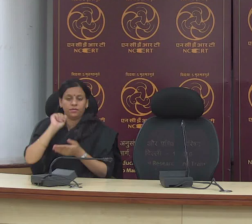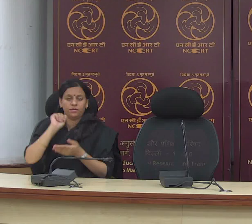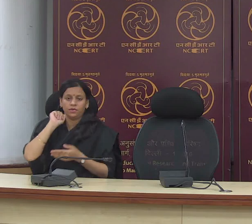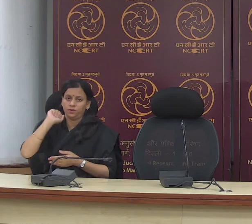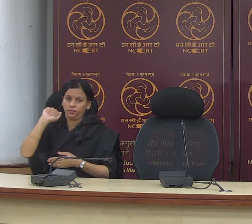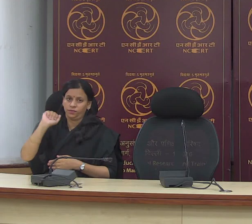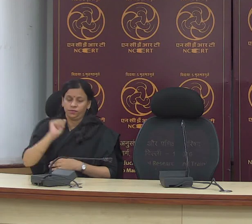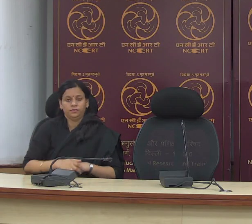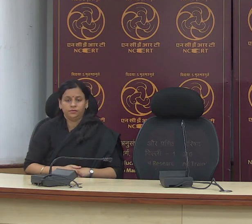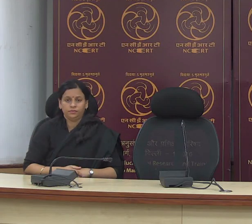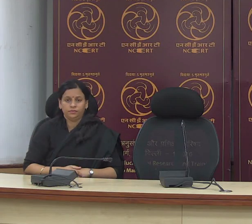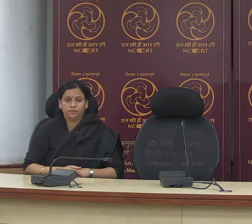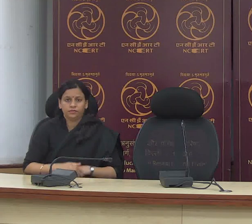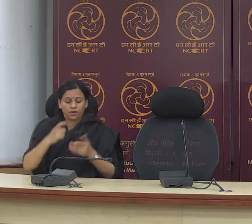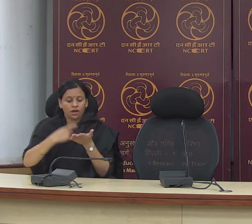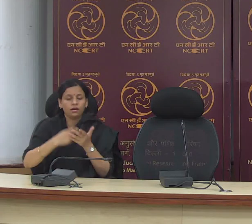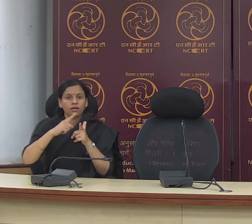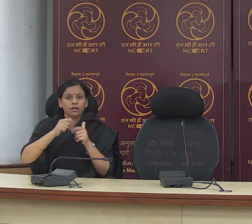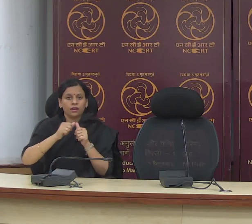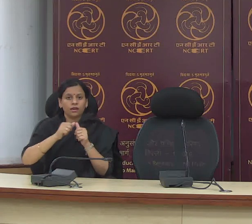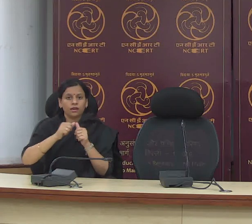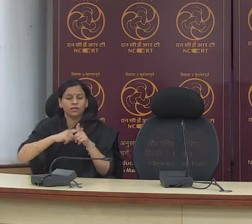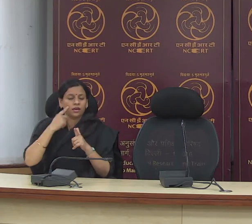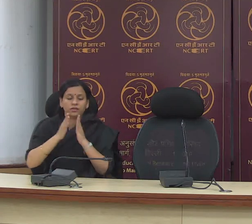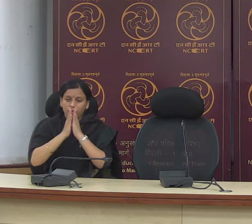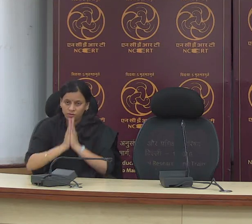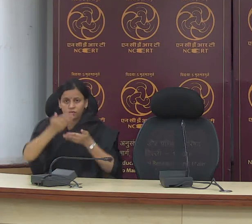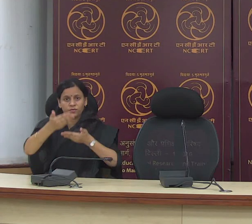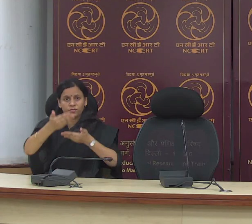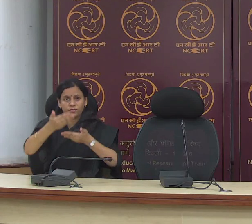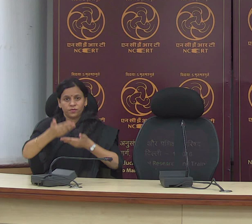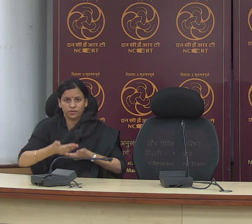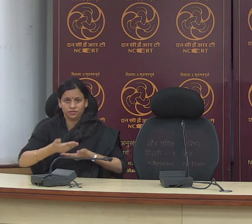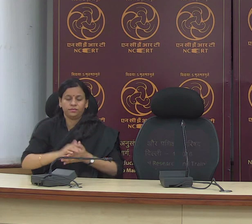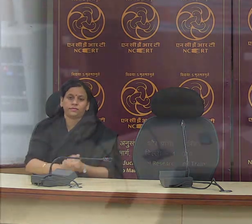पर कार्यरत हैं। डॉक्टर राजीव कुमार सिंह सर, नमस्कार, बहुत बहुत स्वागत है आपका।